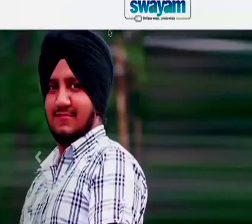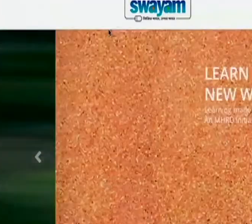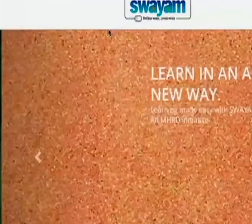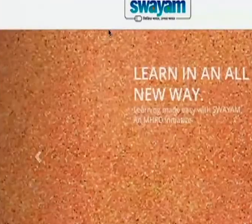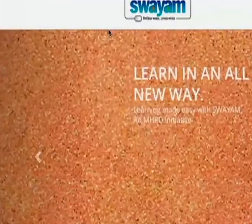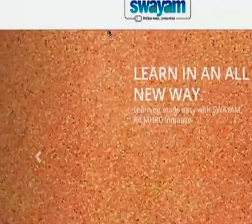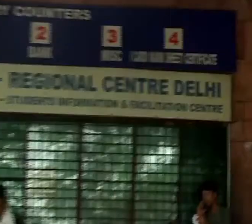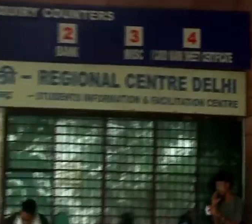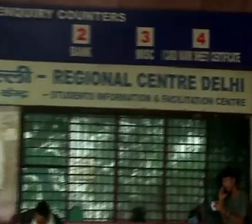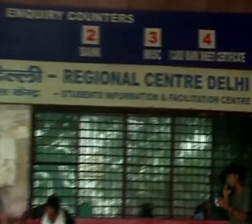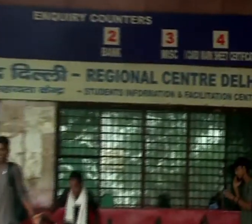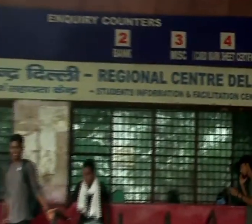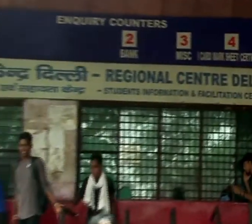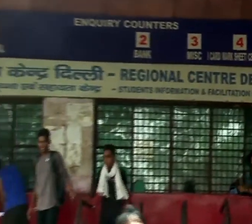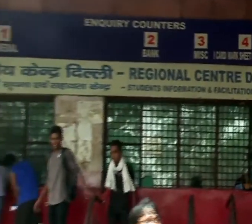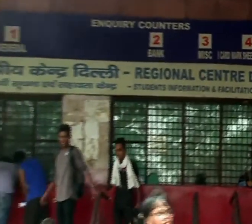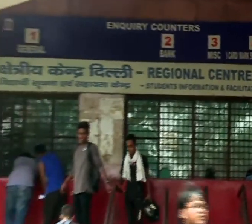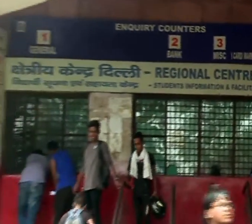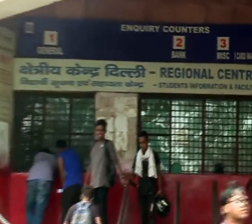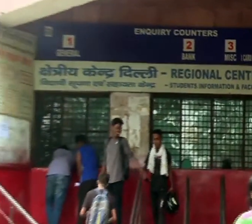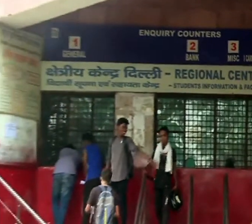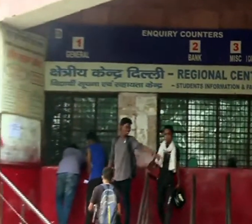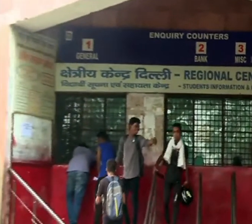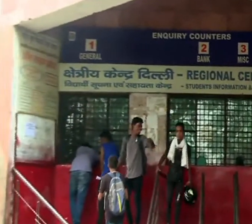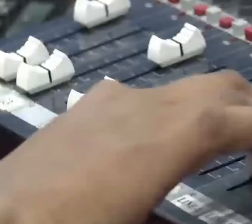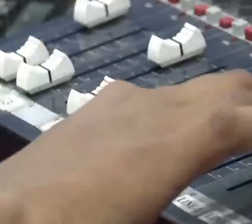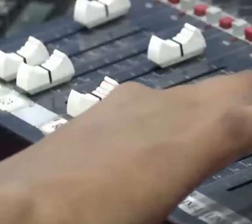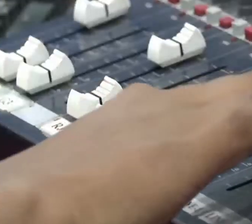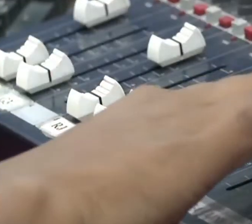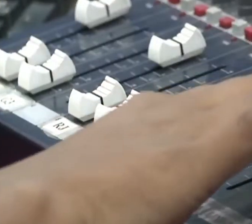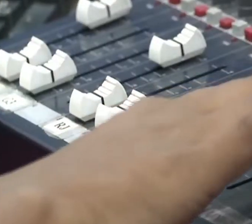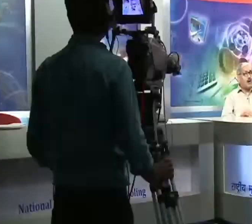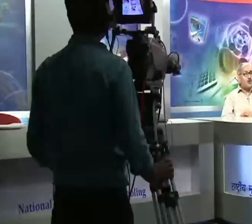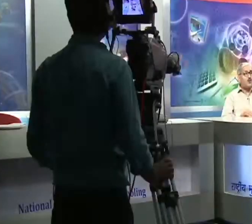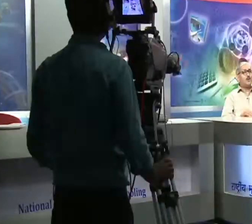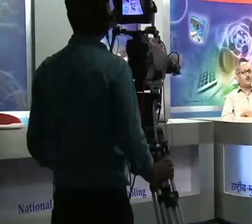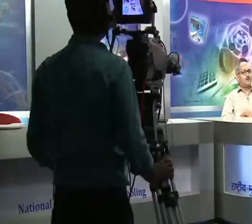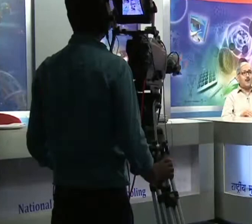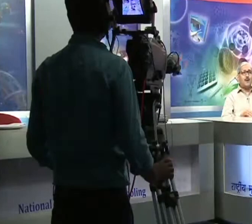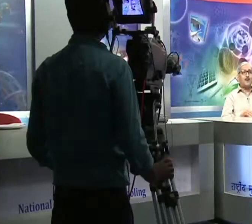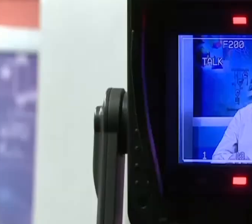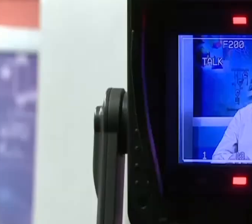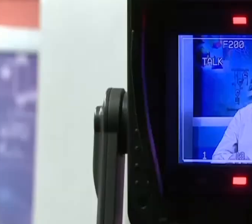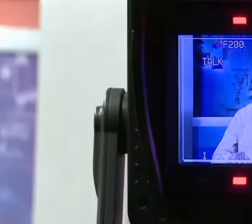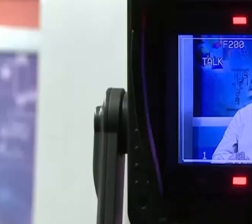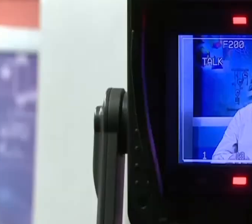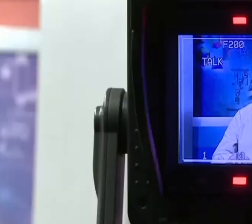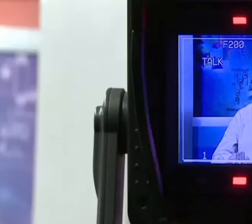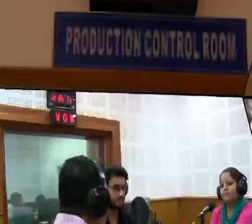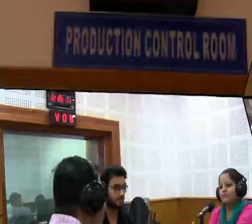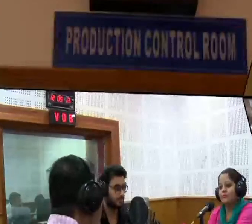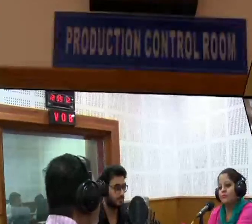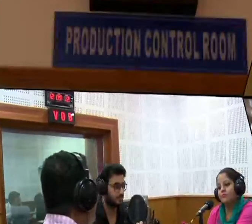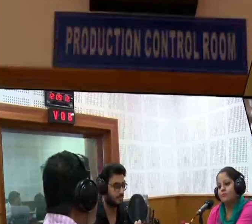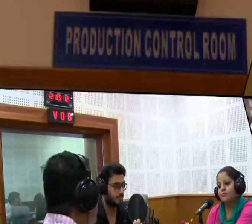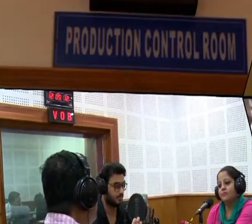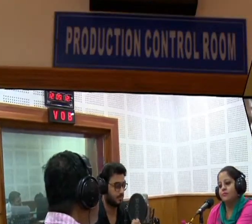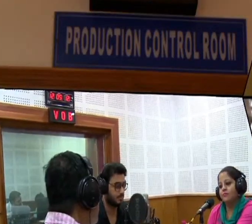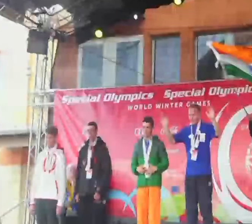चुने, हम अपना दीपक स्वयं बने, हम अपना